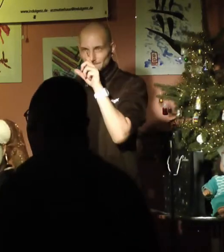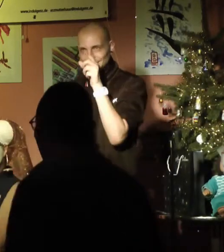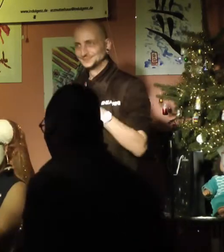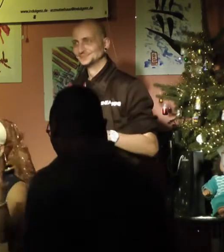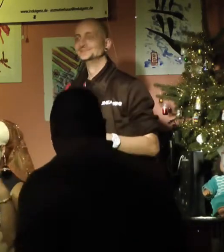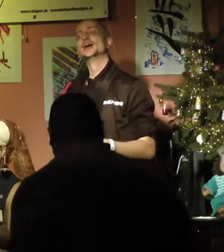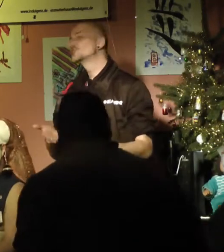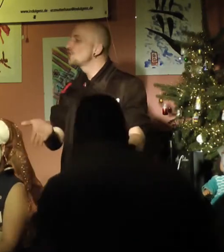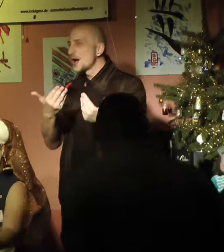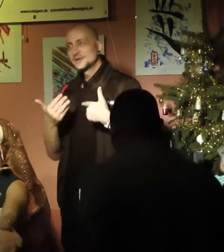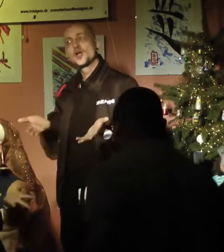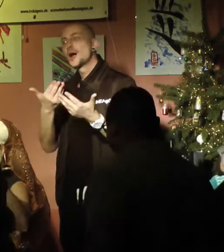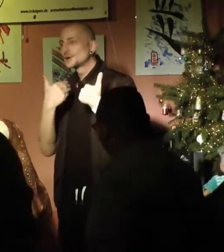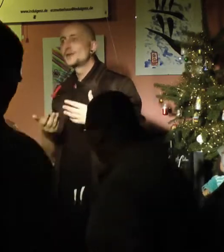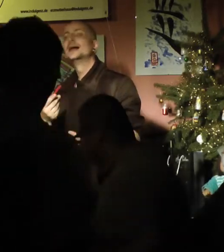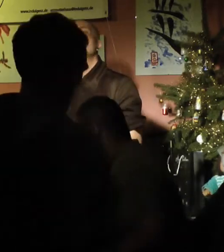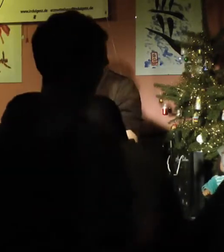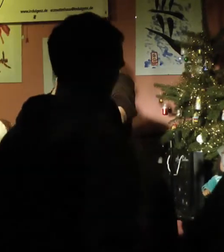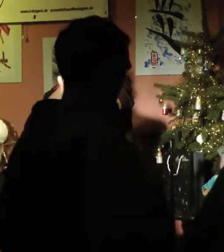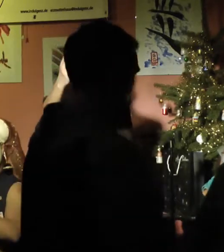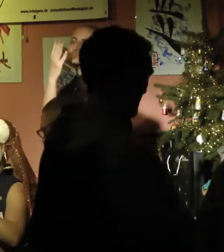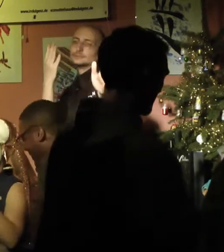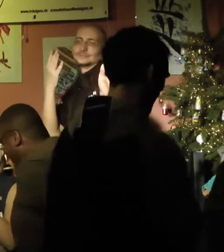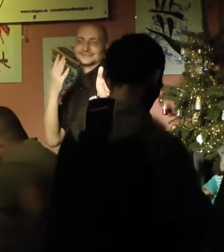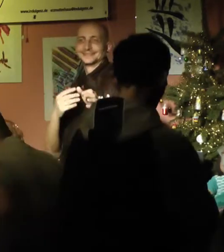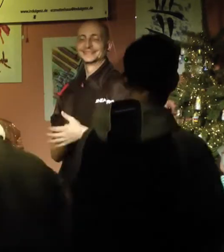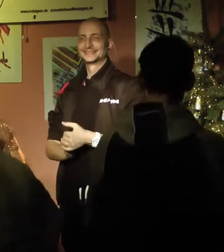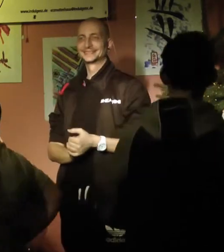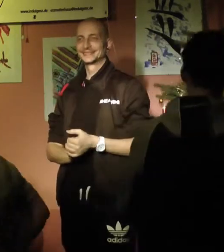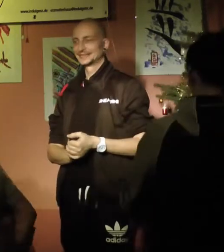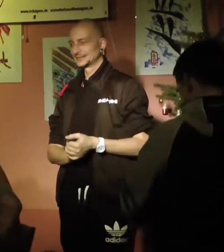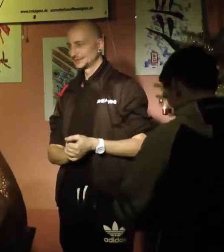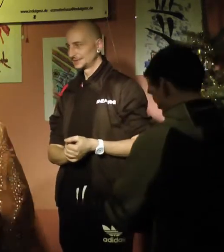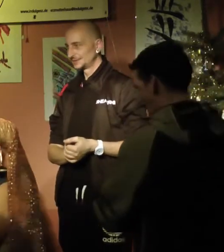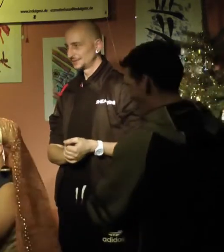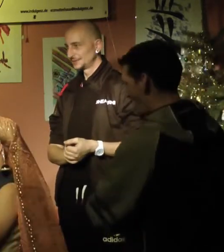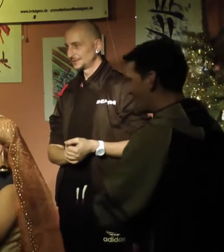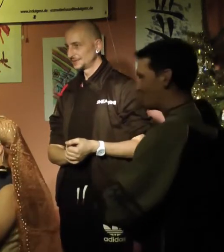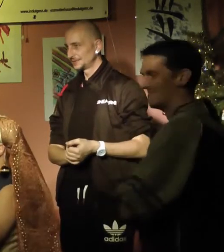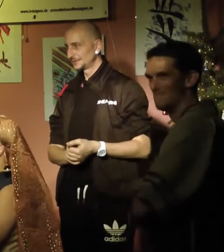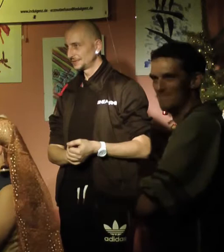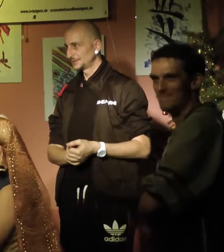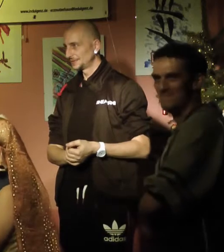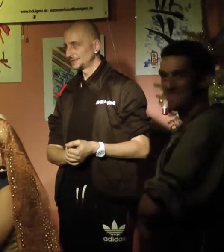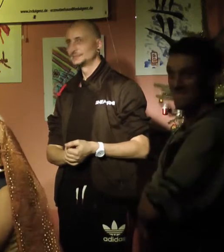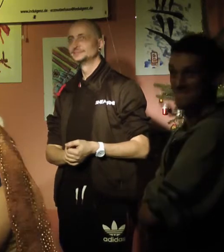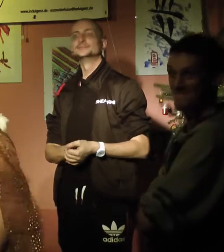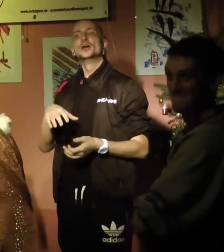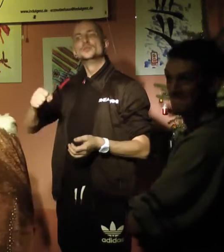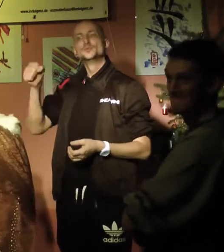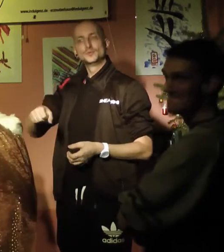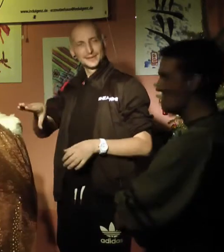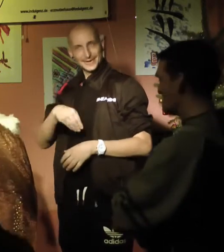Genau, immer kommen. Ihr könnt euch auch schon mal anstellen hier. Genau. Nimm mir eine Tüte.